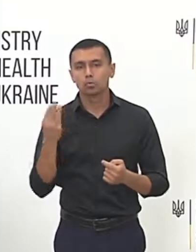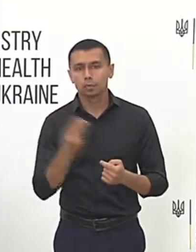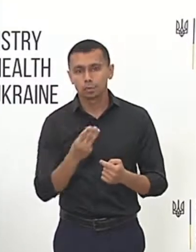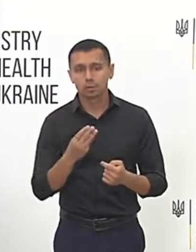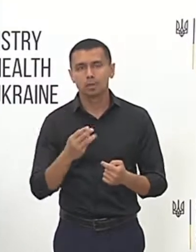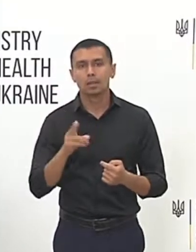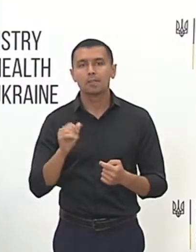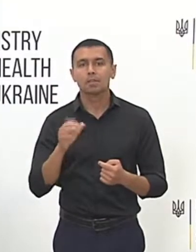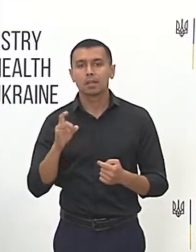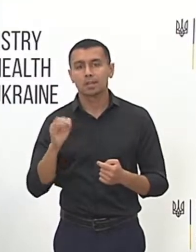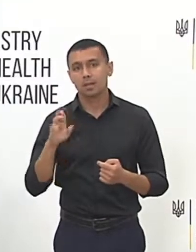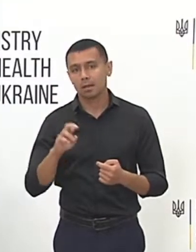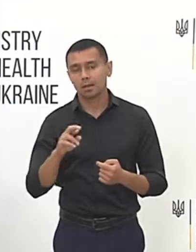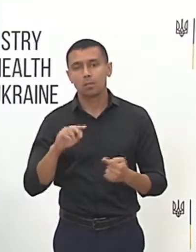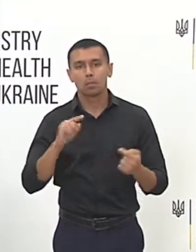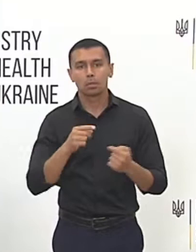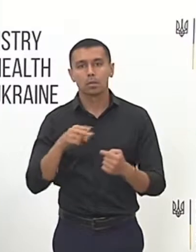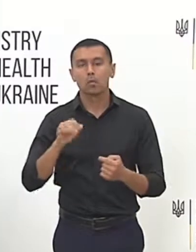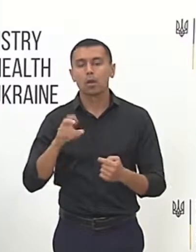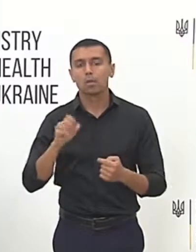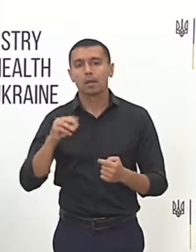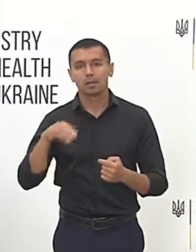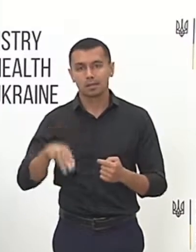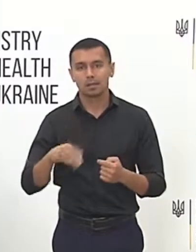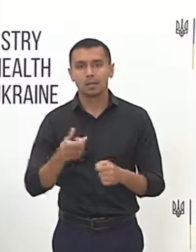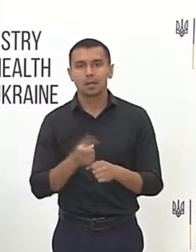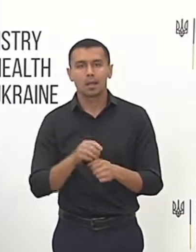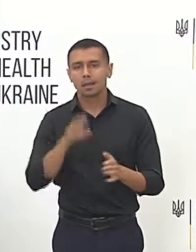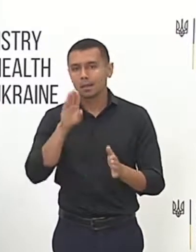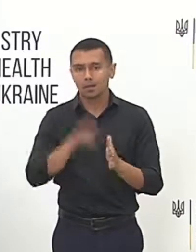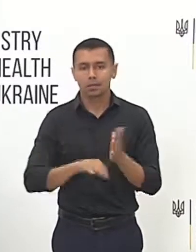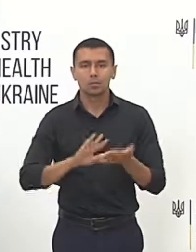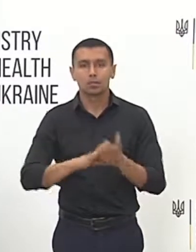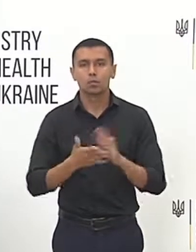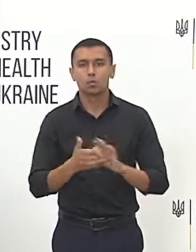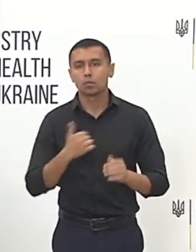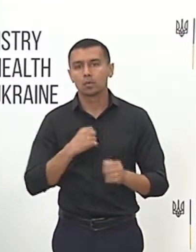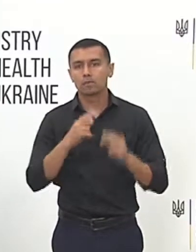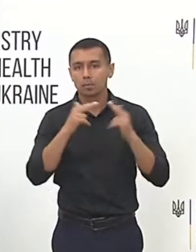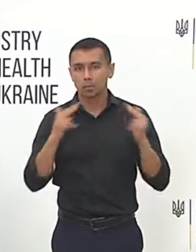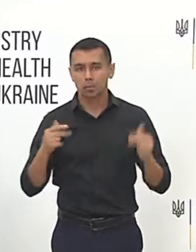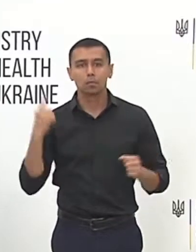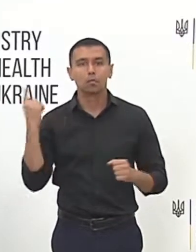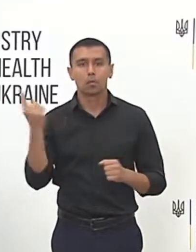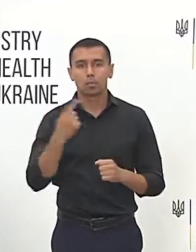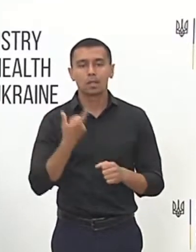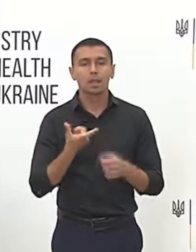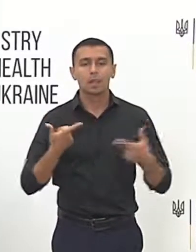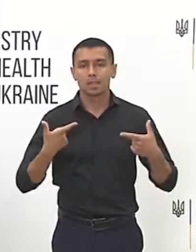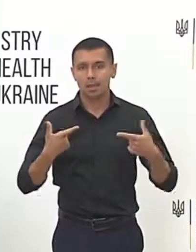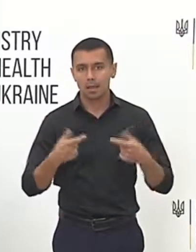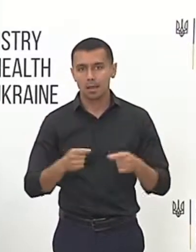правцю і проти поліомієліту. Найкритичніша ситуація в нас в Дніпропетровській області, де порівняно